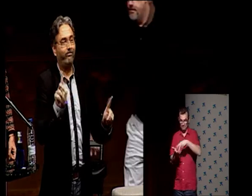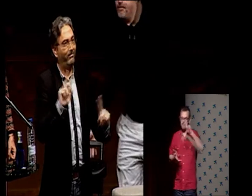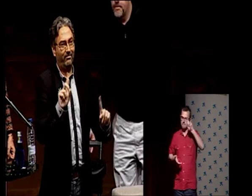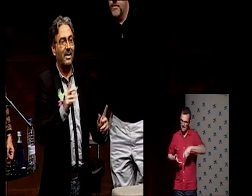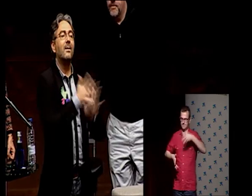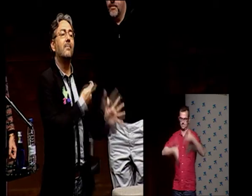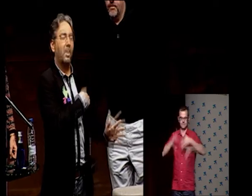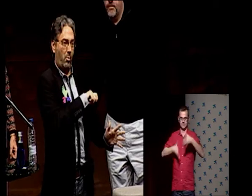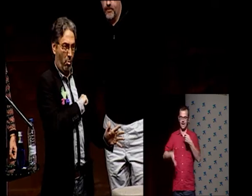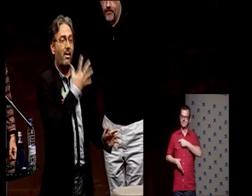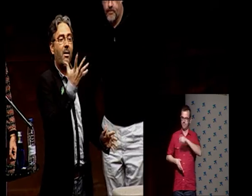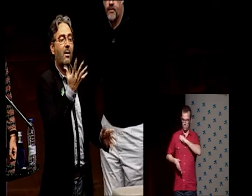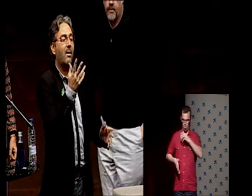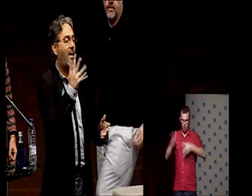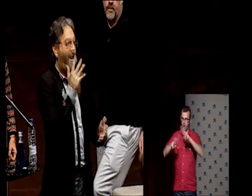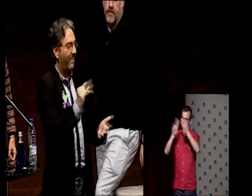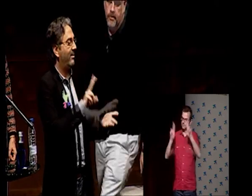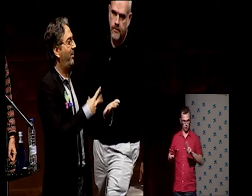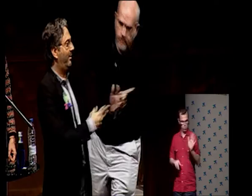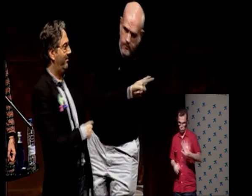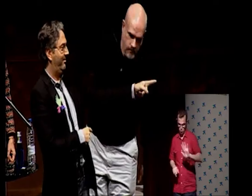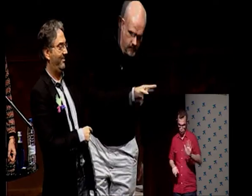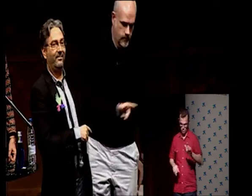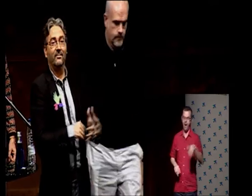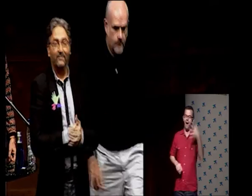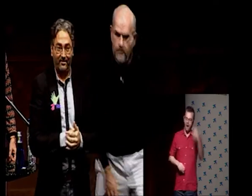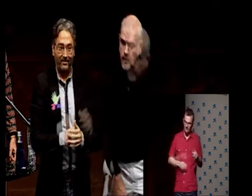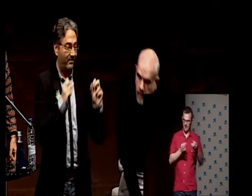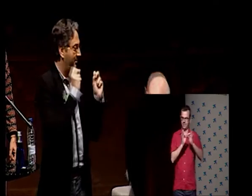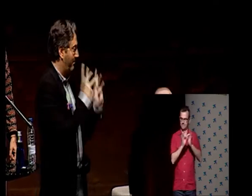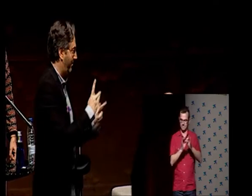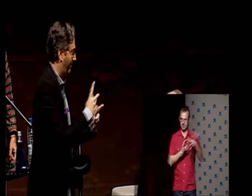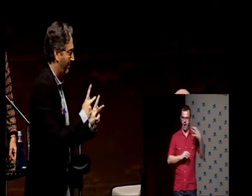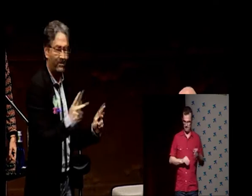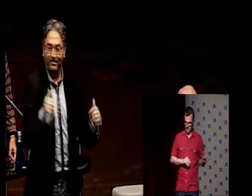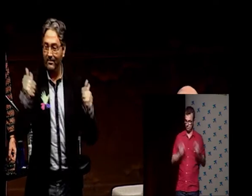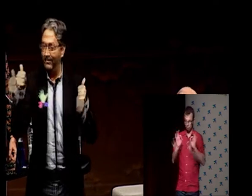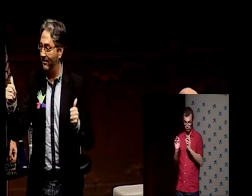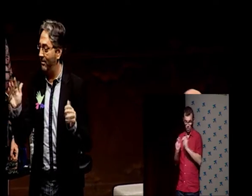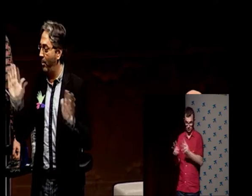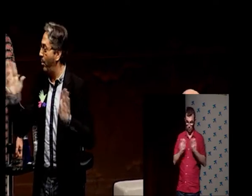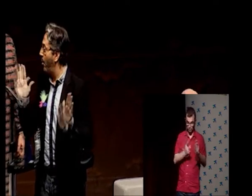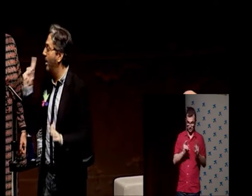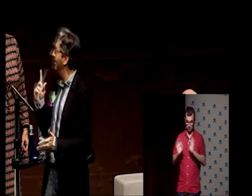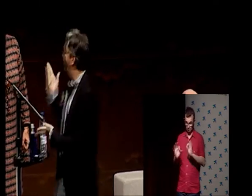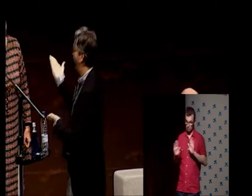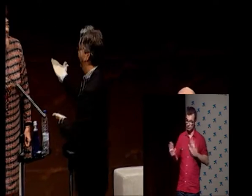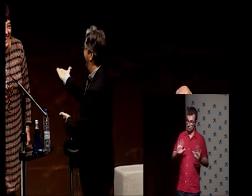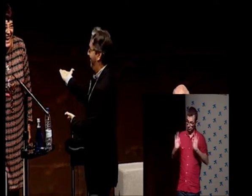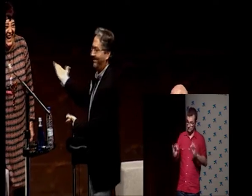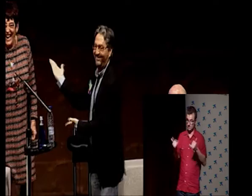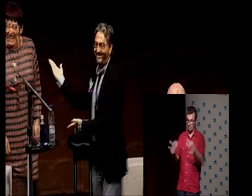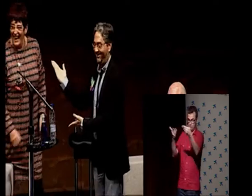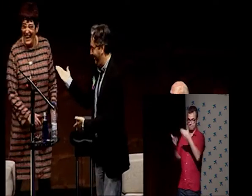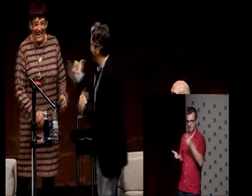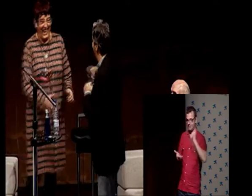pediros por favor que los que salgáis a hacer las preguntas lo hagáis en lengua de signos española porque tenéis a los intérpretes que lo volcarán